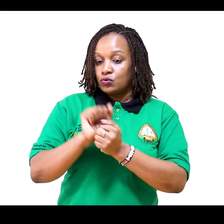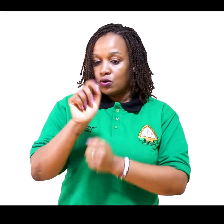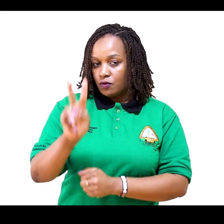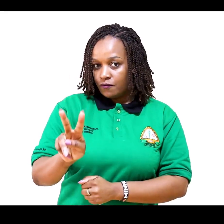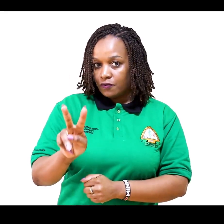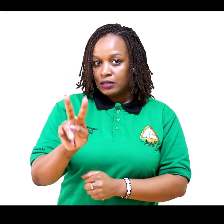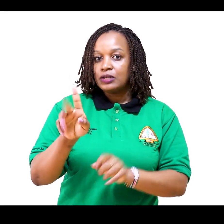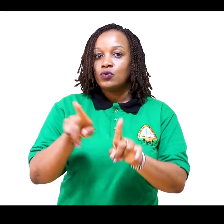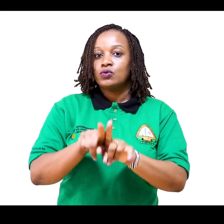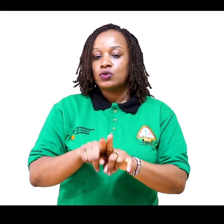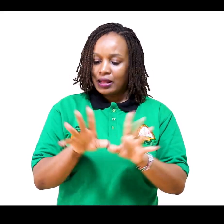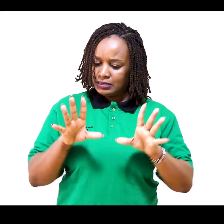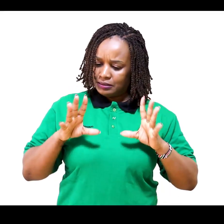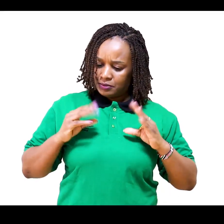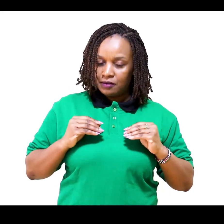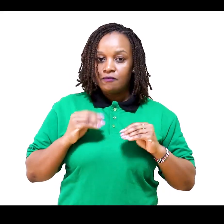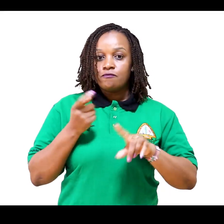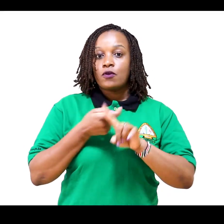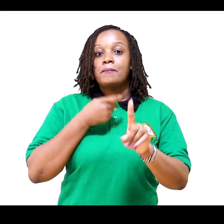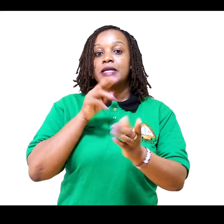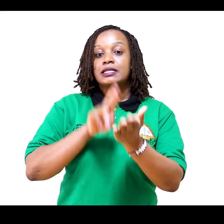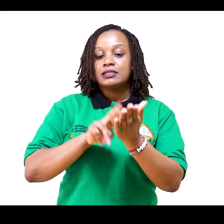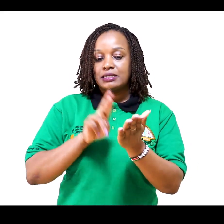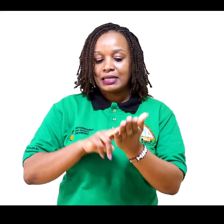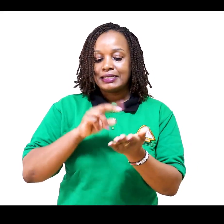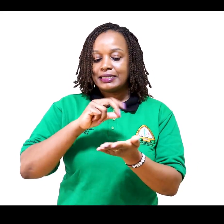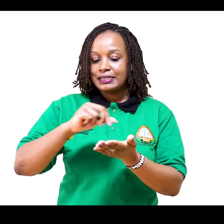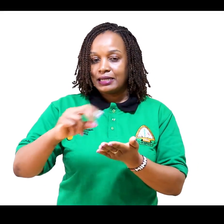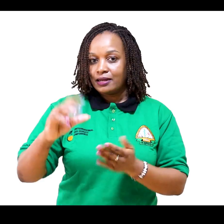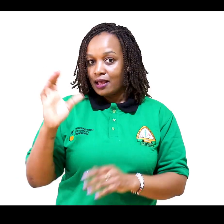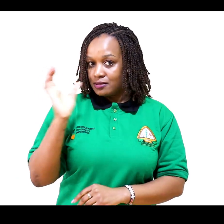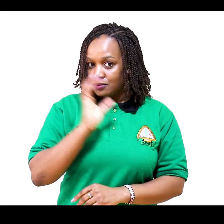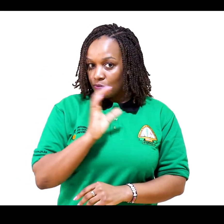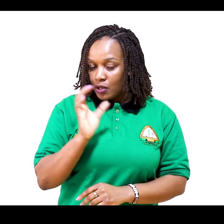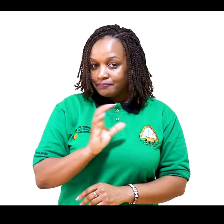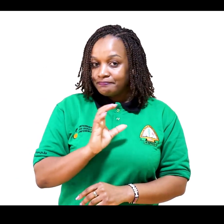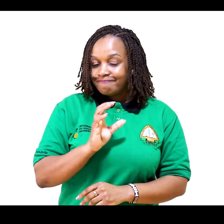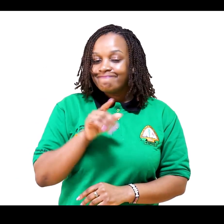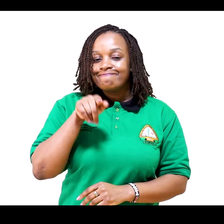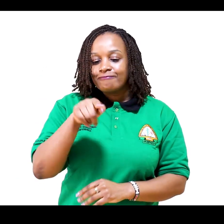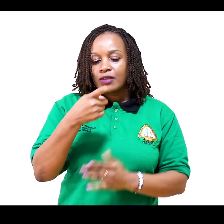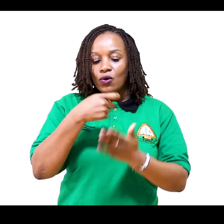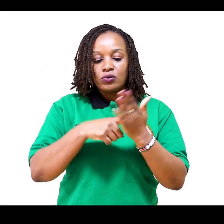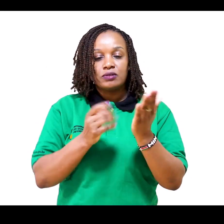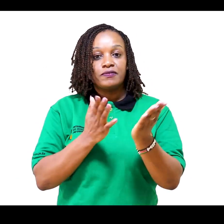SR12 na uidhinishaji kutoka kwa mfanyabiashara wa mbegu aliyesajiliwa. Gharama ya huduma hii ni